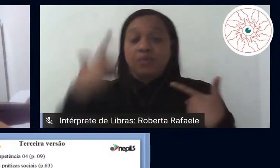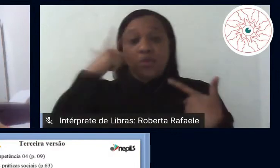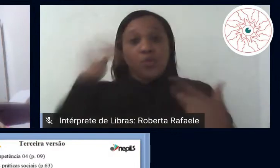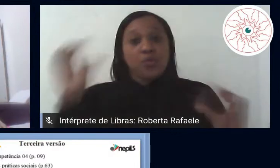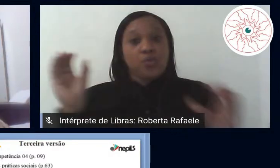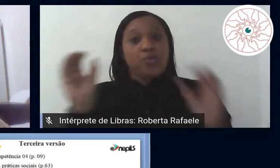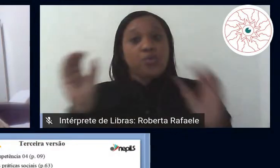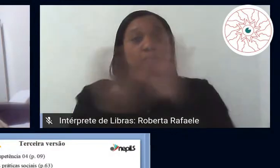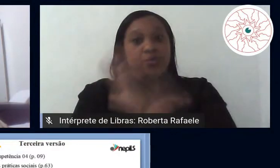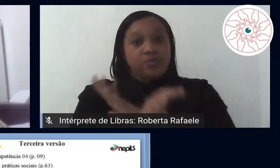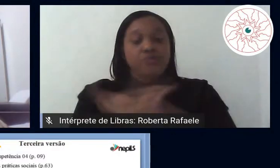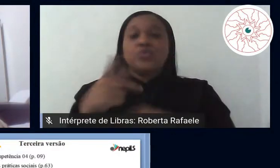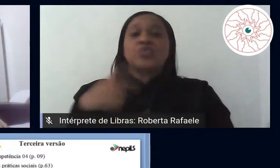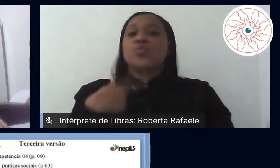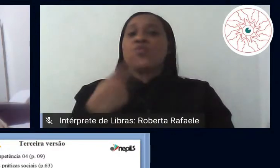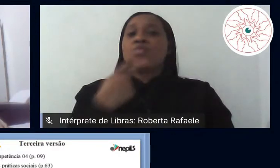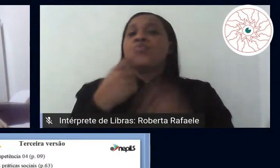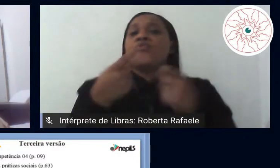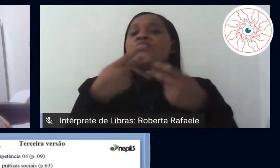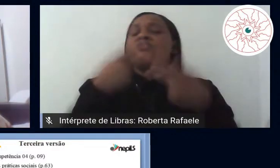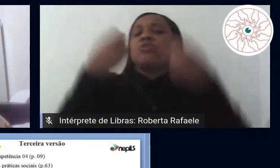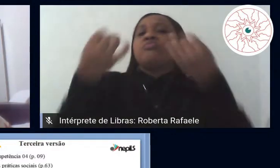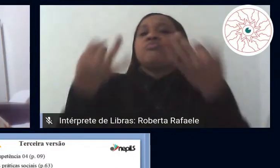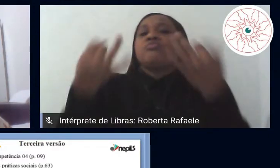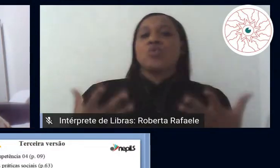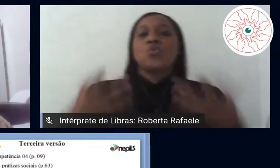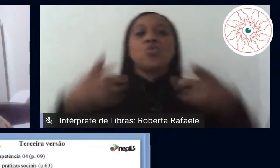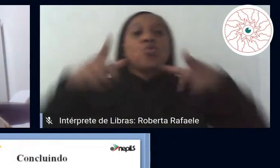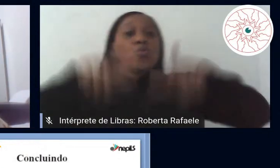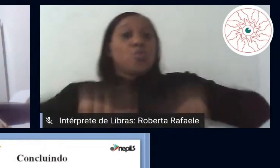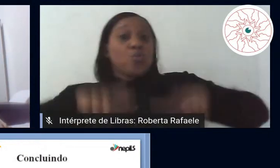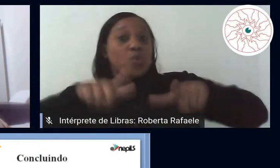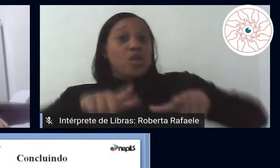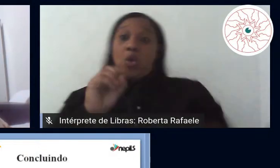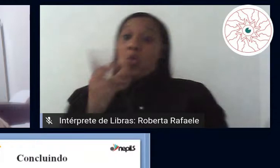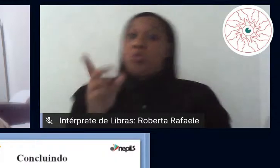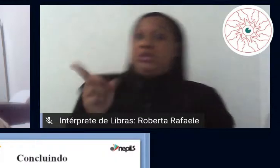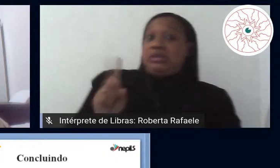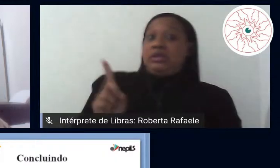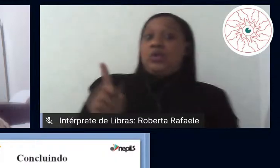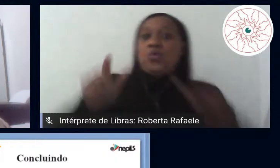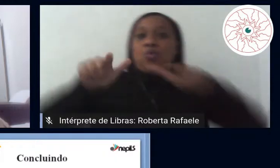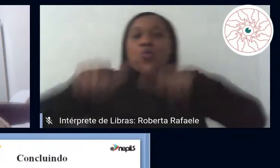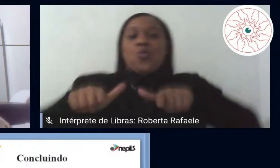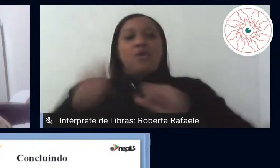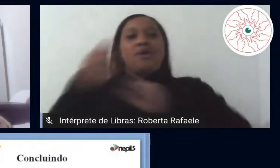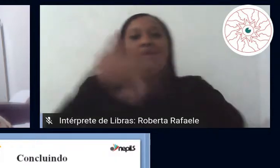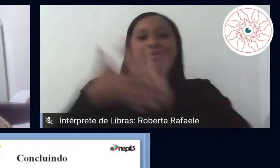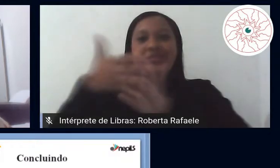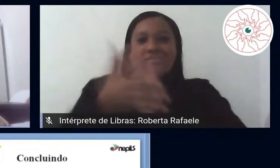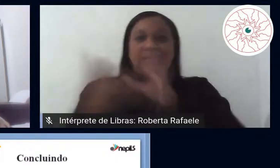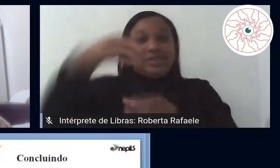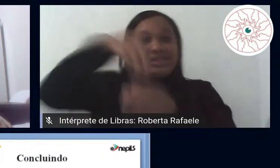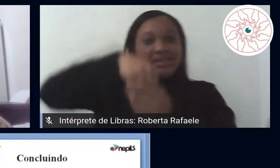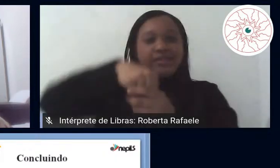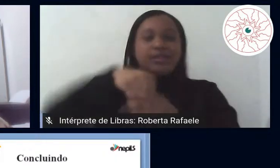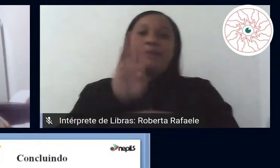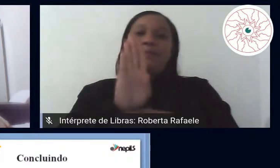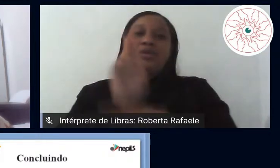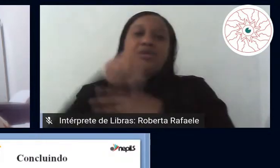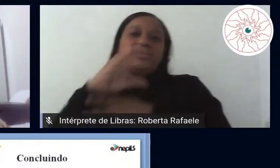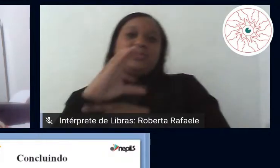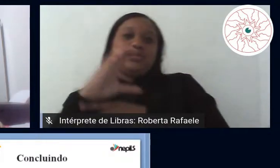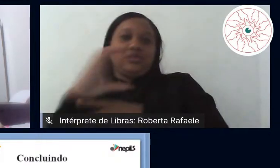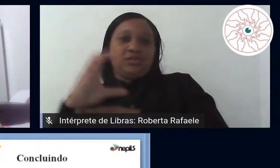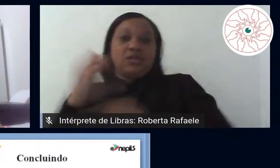que que eu posso falar sobre o lugar ou não o lugar da Libras no documento da BNCC? A Libras é